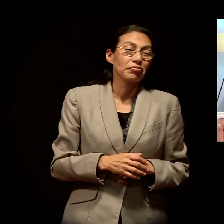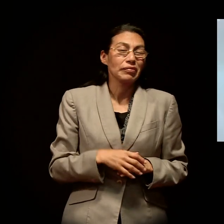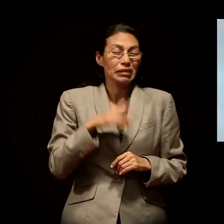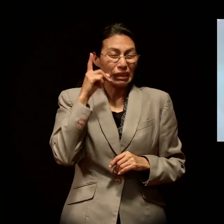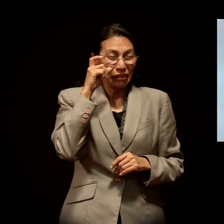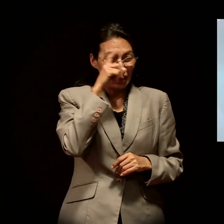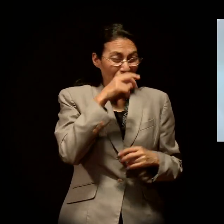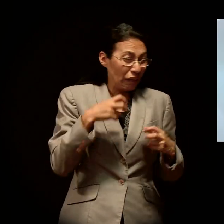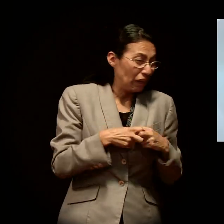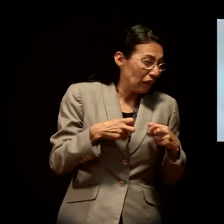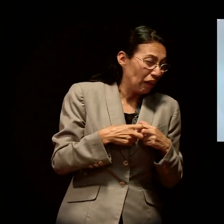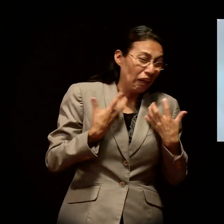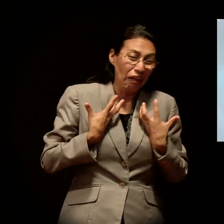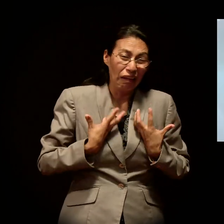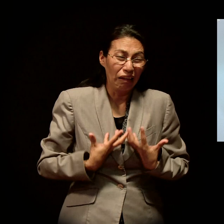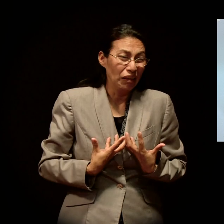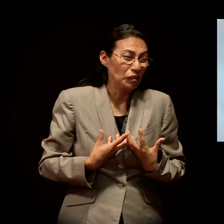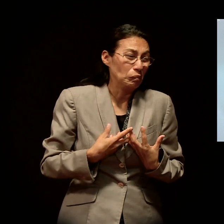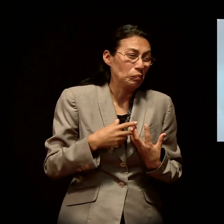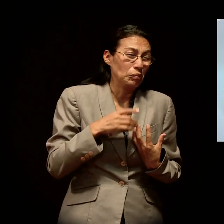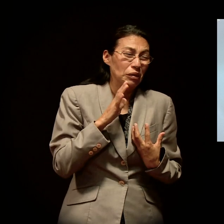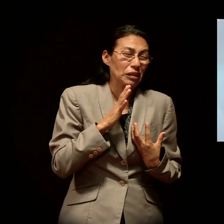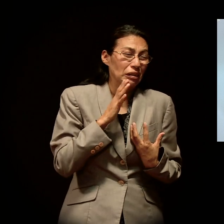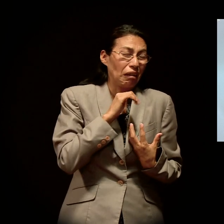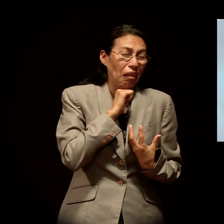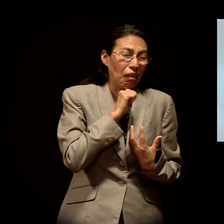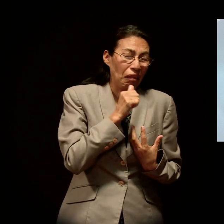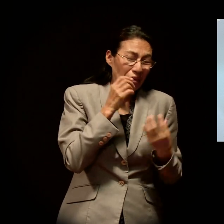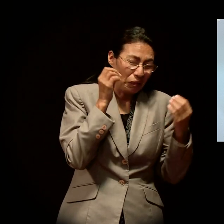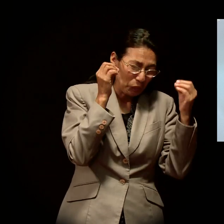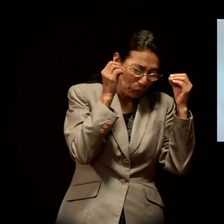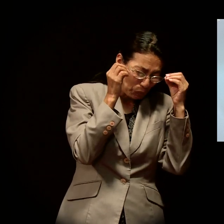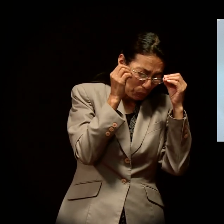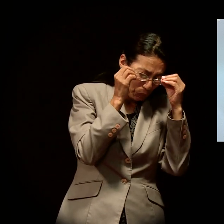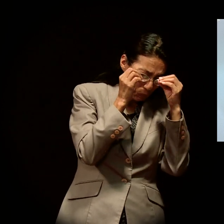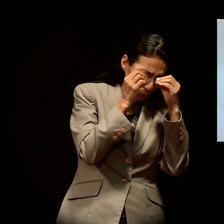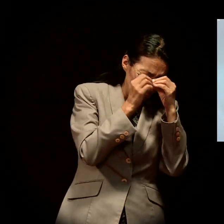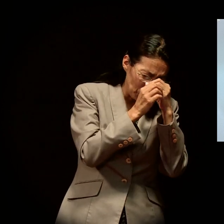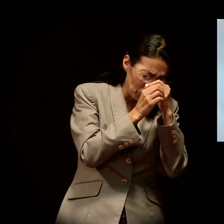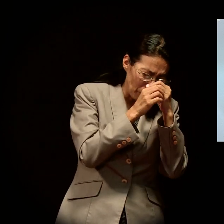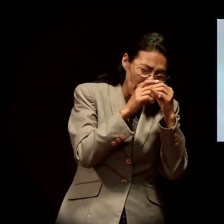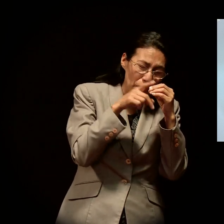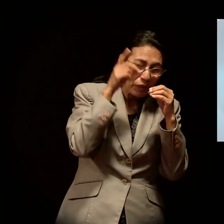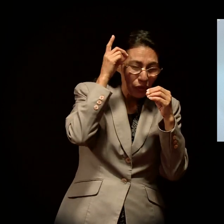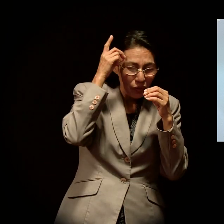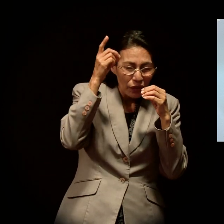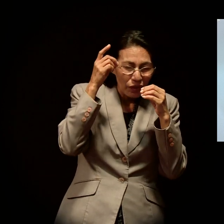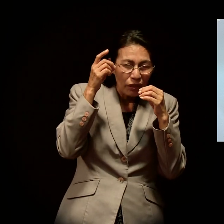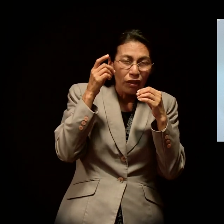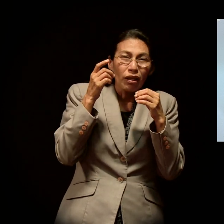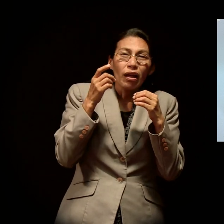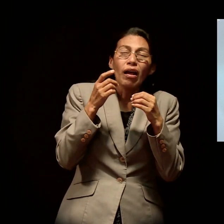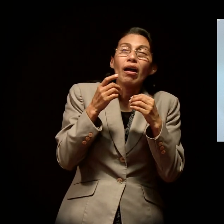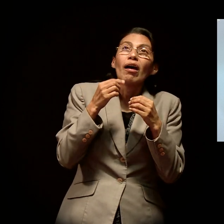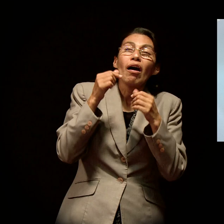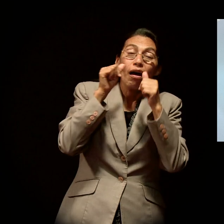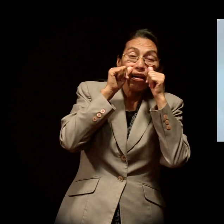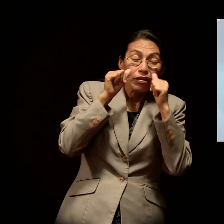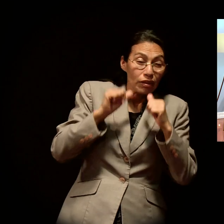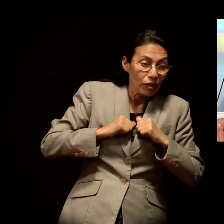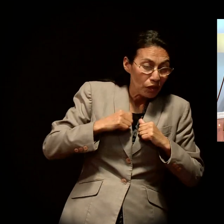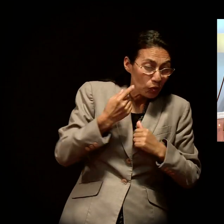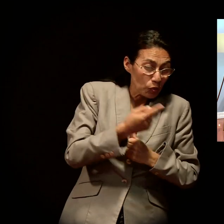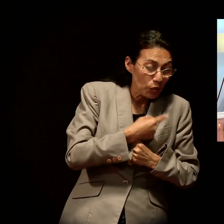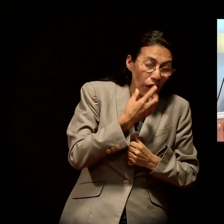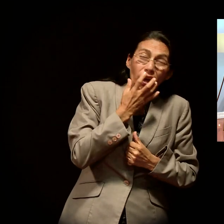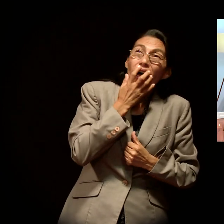no vemos ninguna salida en la desesperación hay que clamar a Dios y él oirá Amén verdad como lo hizo